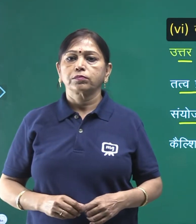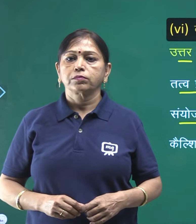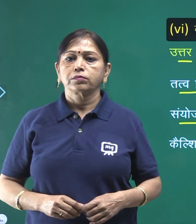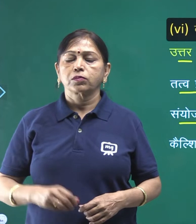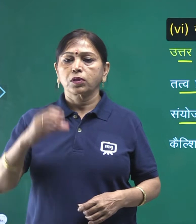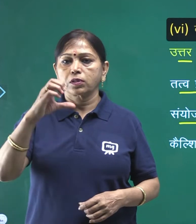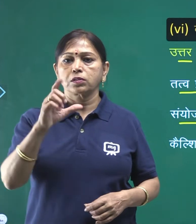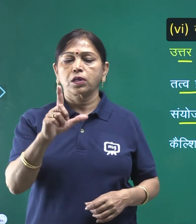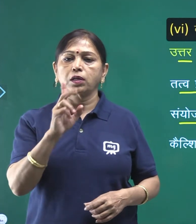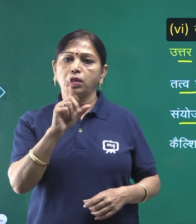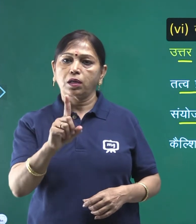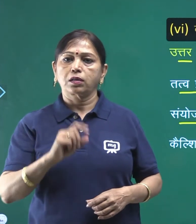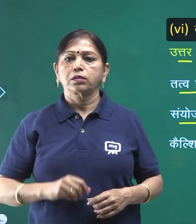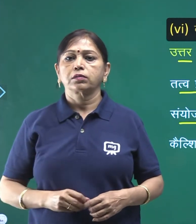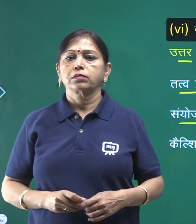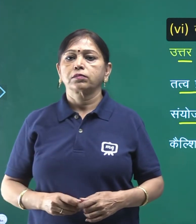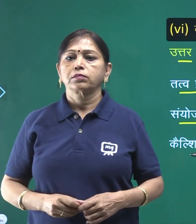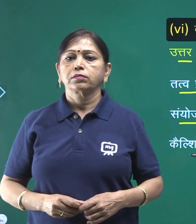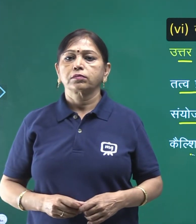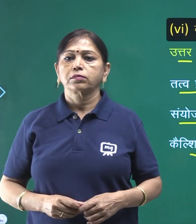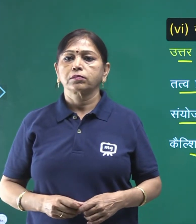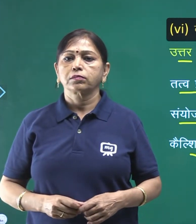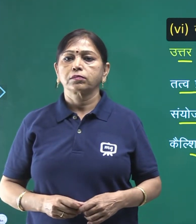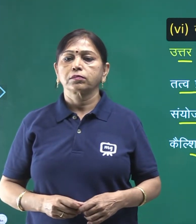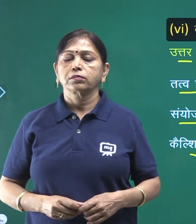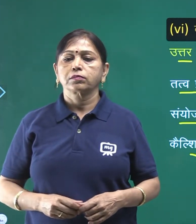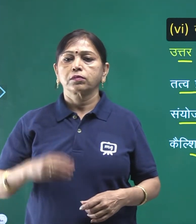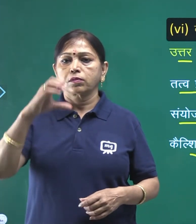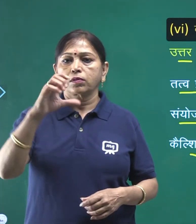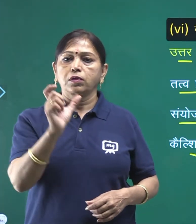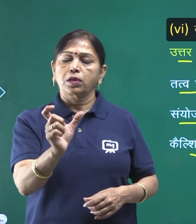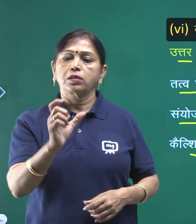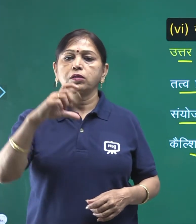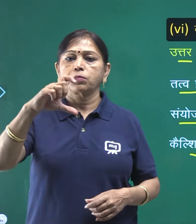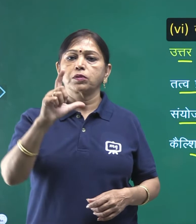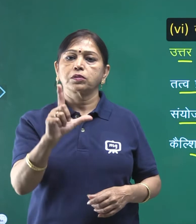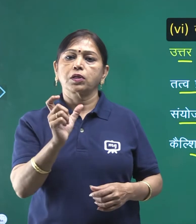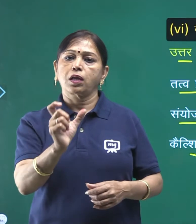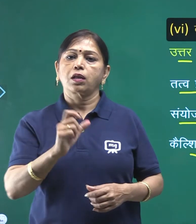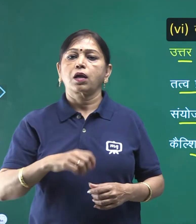क्लोराइड की 1 कैल्शियम क्लोराइड का सूत्र हुआ